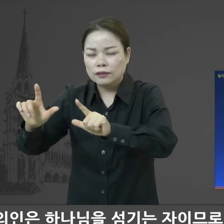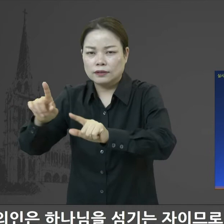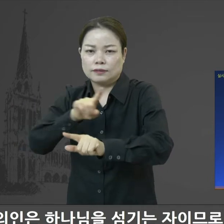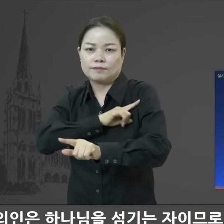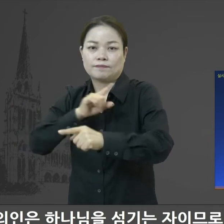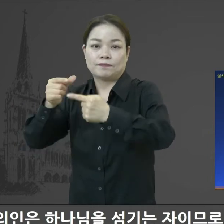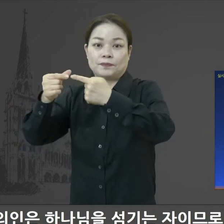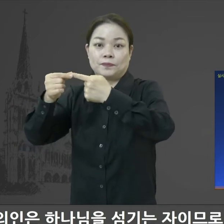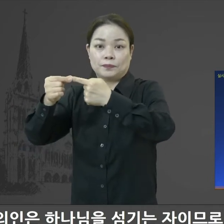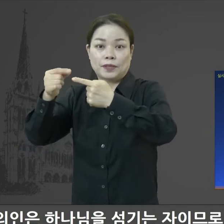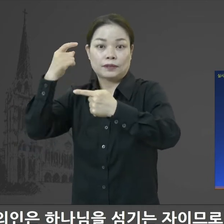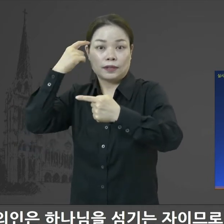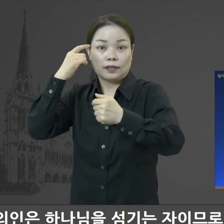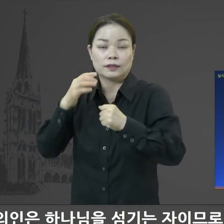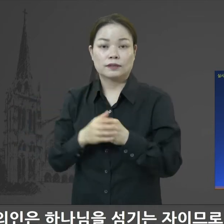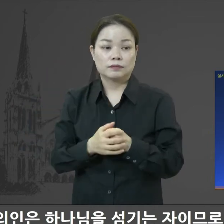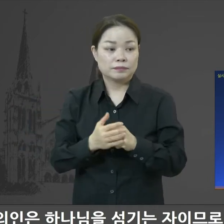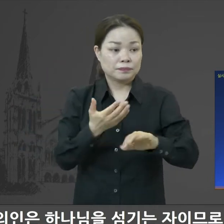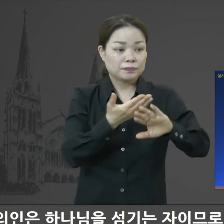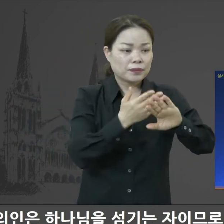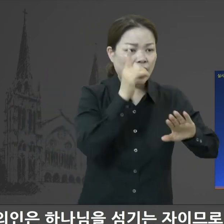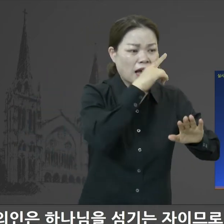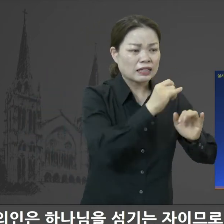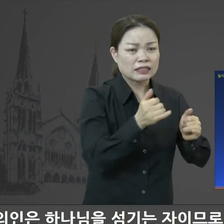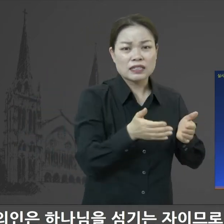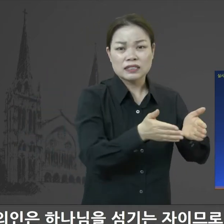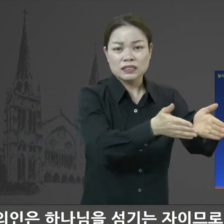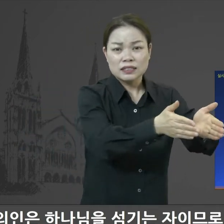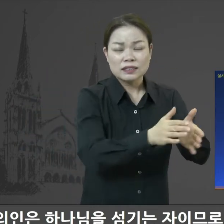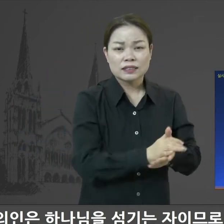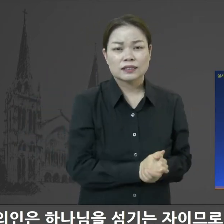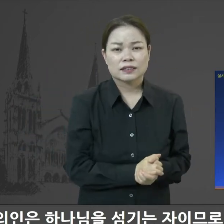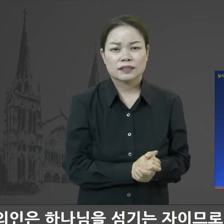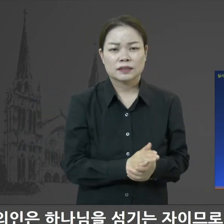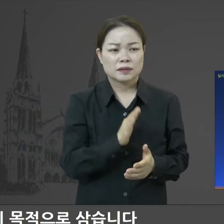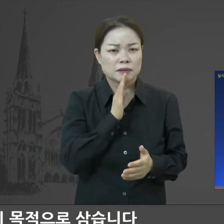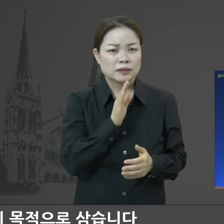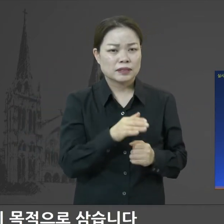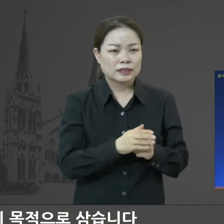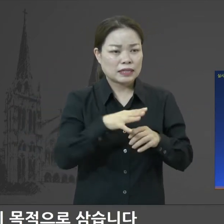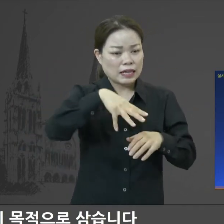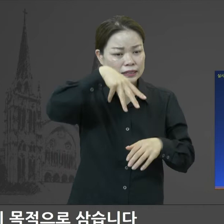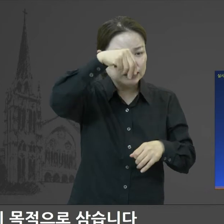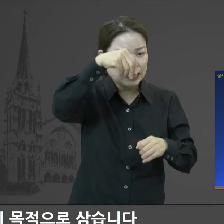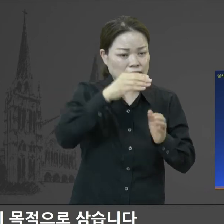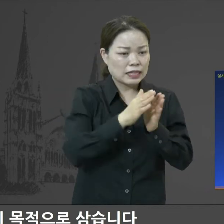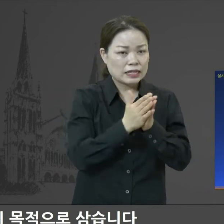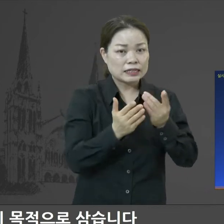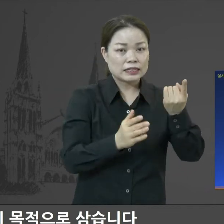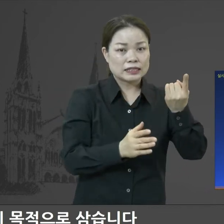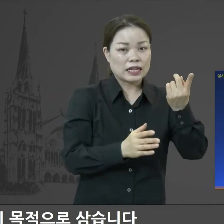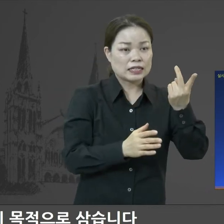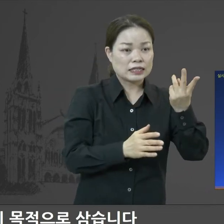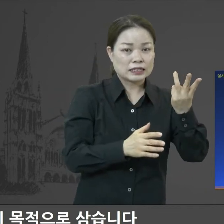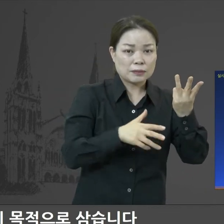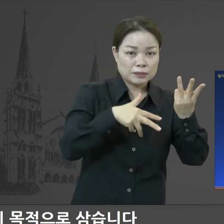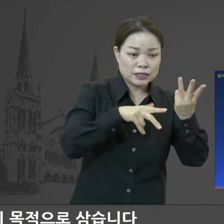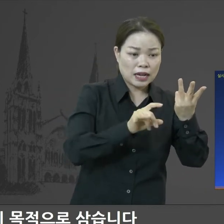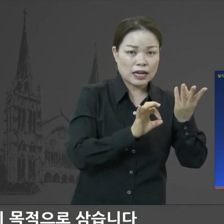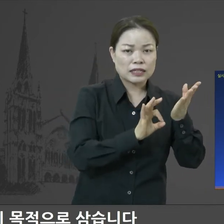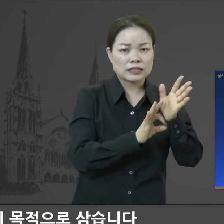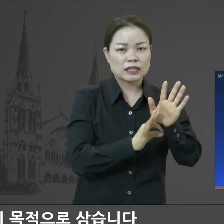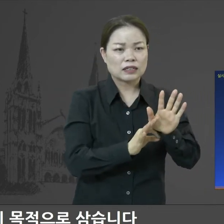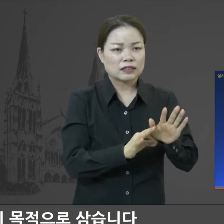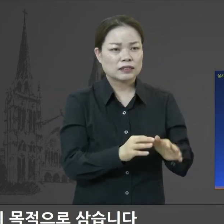것이죠. 이에 반해서 악인의 길은 마치 창세기 1장, 2장, 3장에 보였던 그